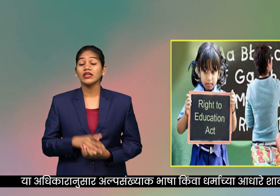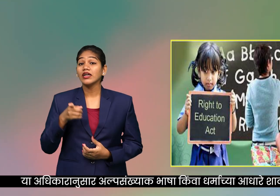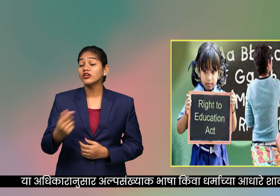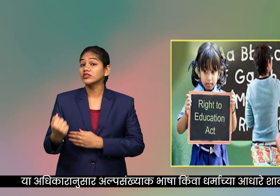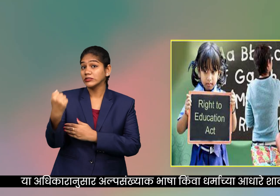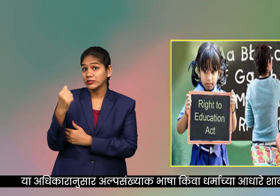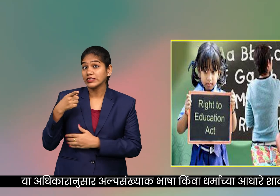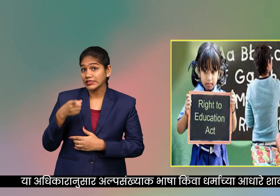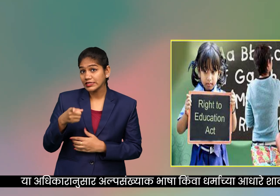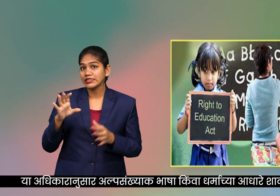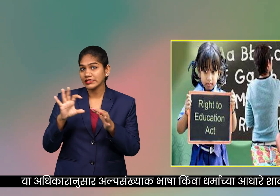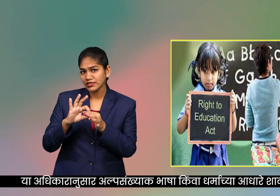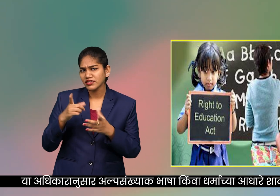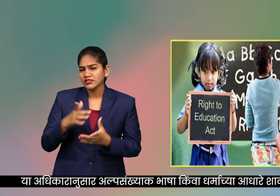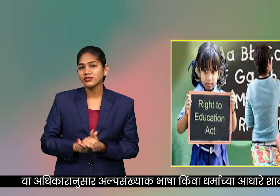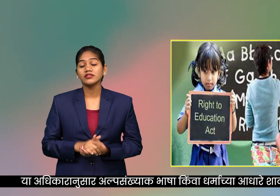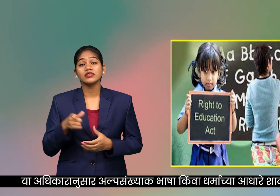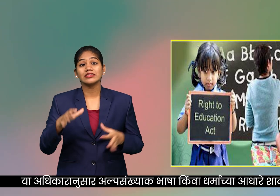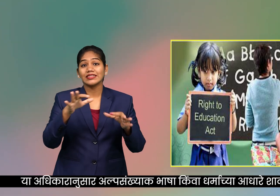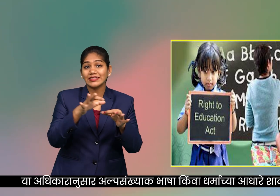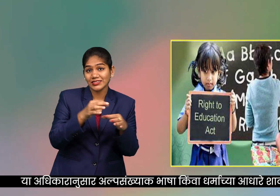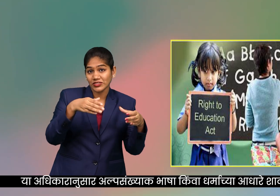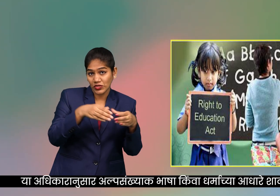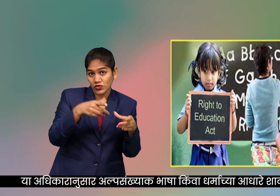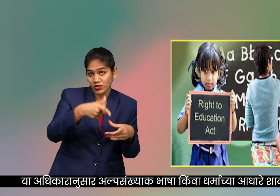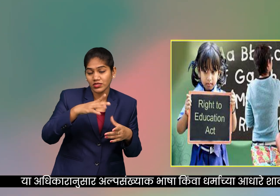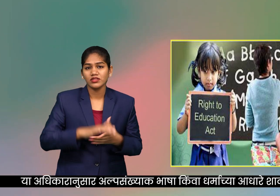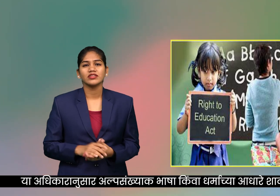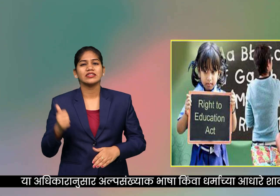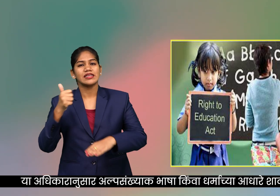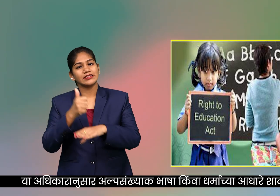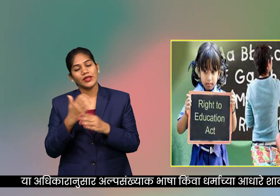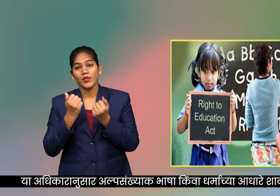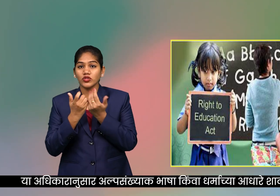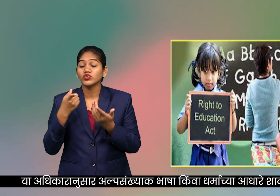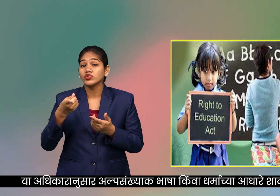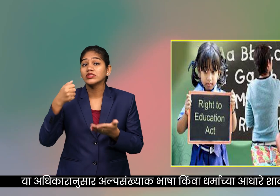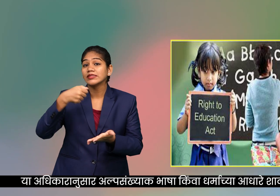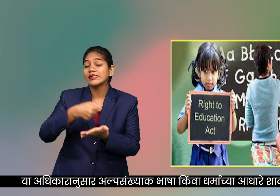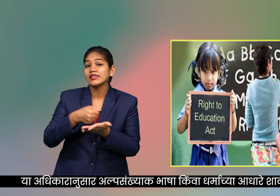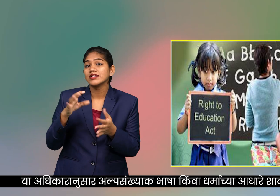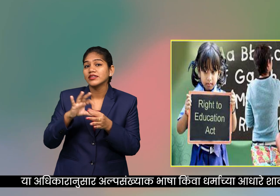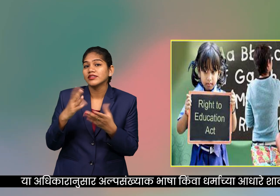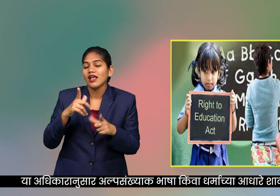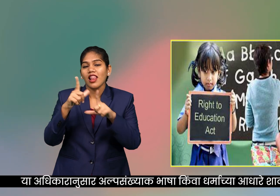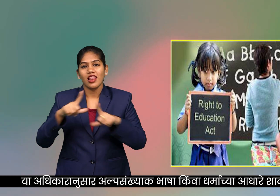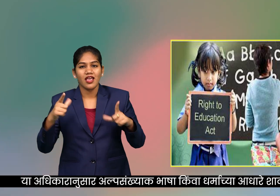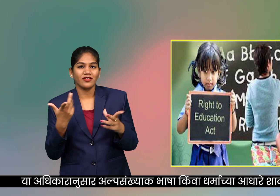शिक्षण व संस्कृतीचा अधिकार. या अधिकारानुसार अल्पसंख्याक भाषा किंवा धर्माच्या आधारे शाळा स्थापना